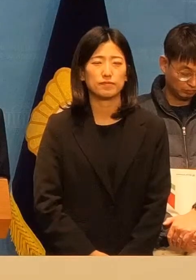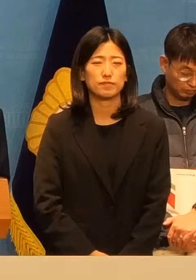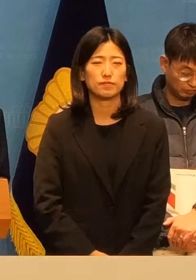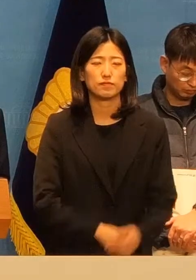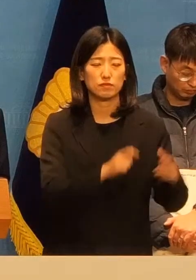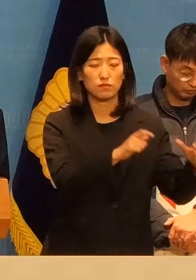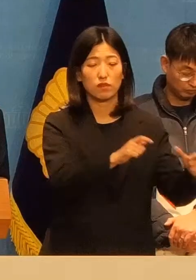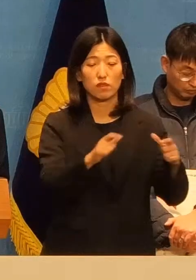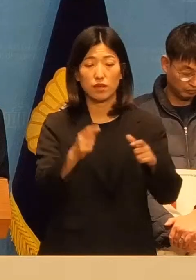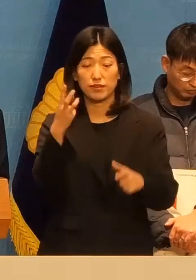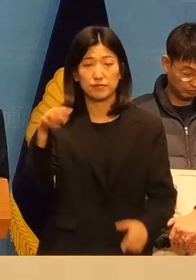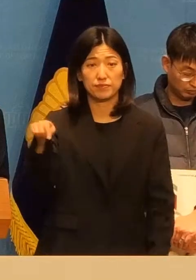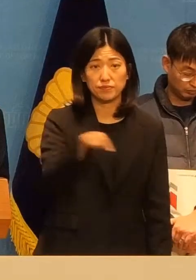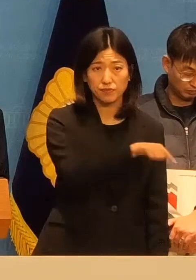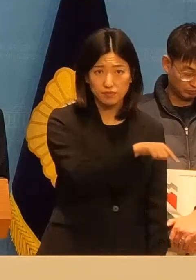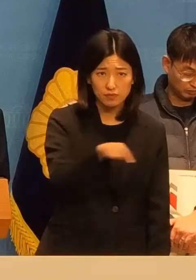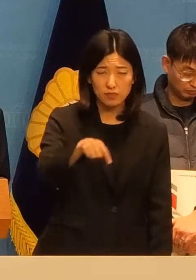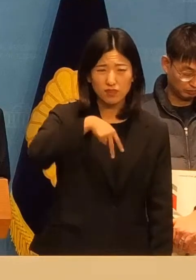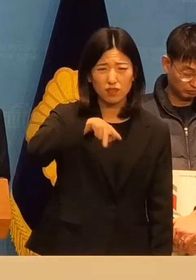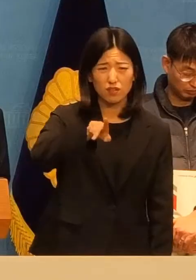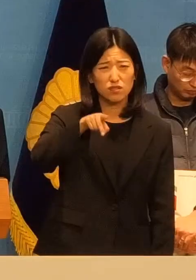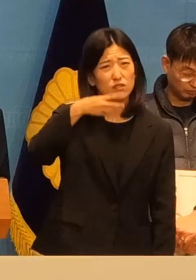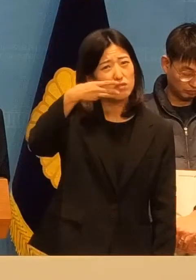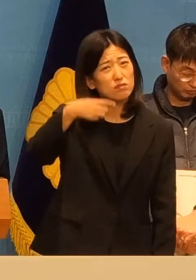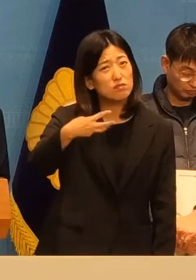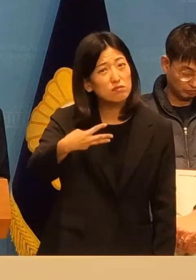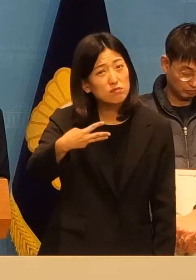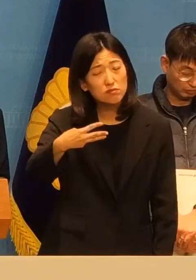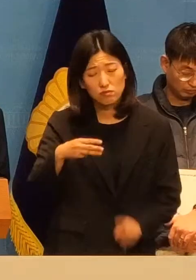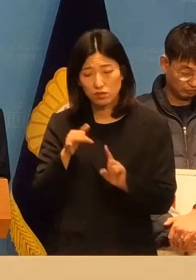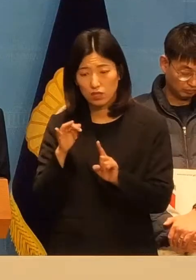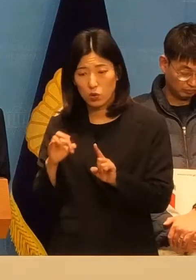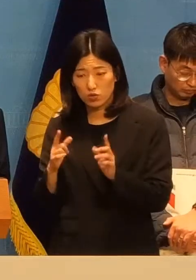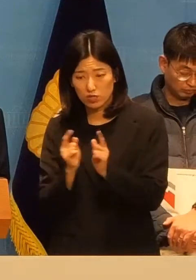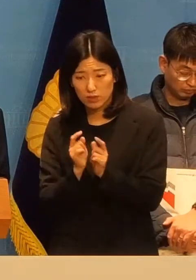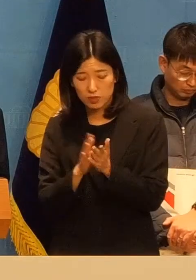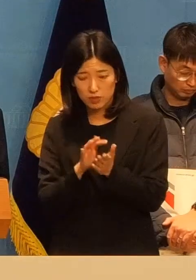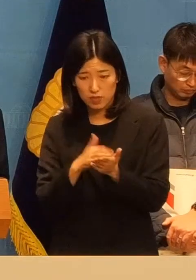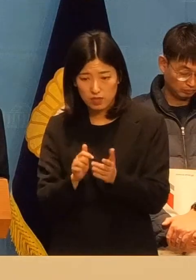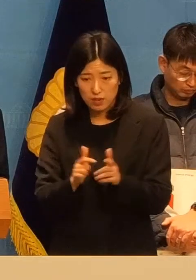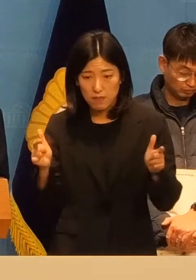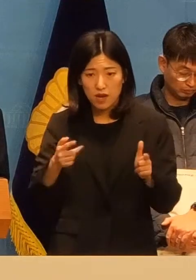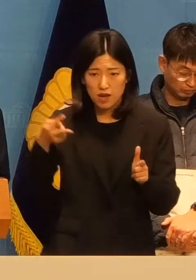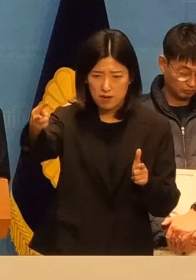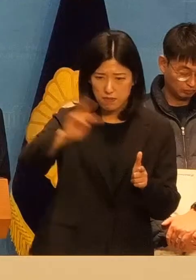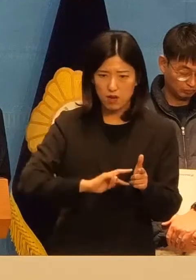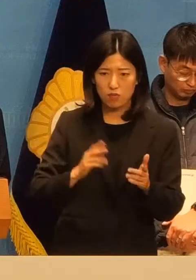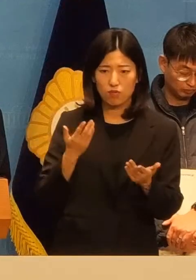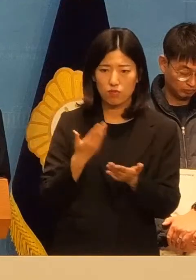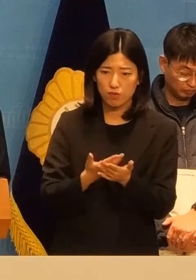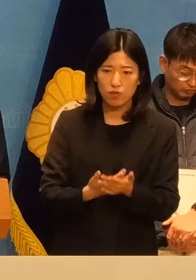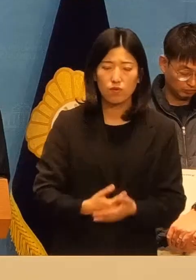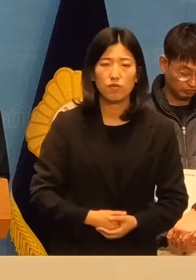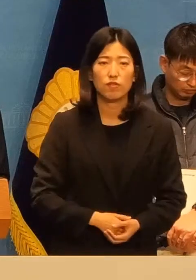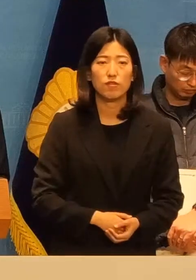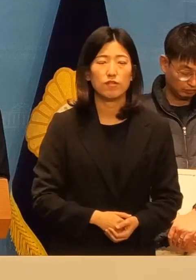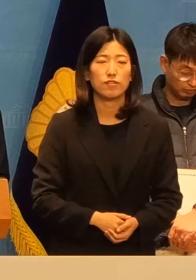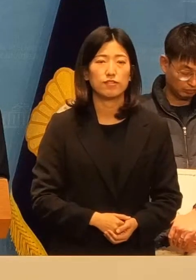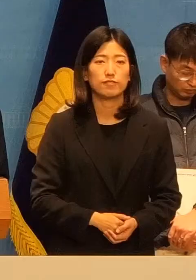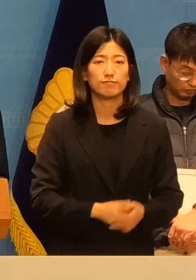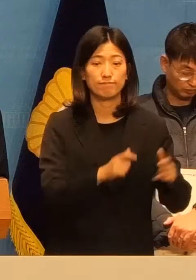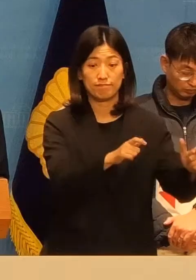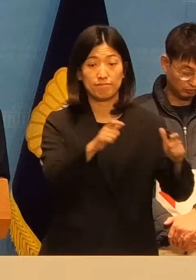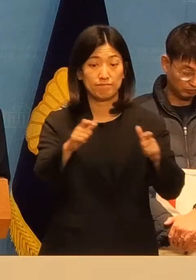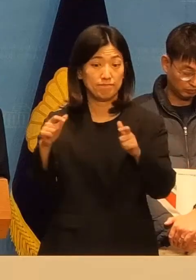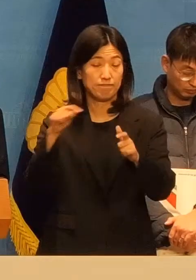동두천, 연천 셔틀 열차 예산은 1호선 직결 증차 예산으로 전환되어야 한다. 양주,